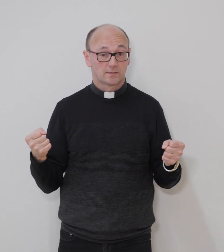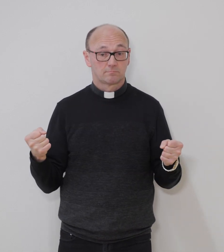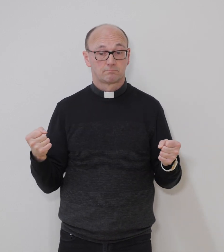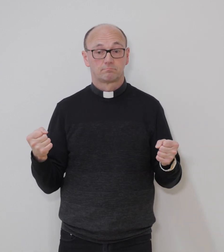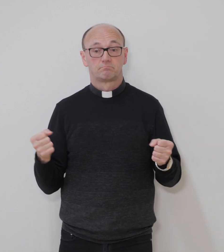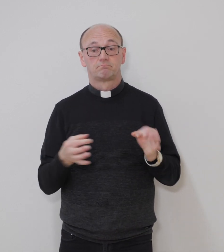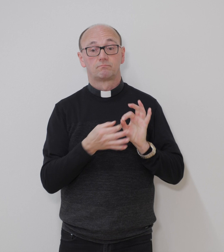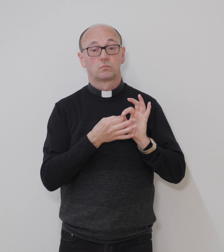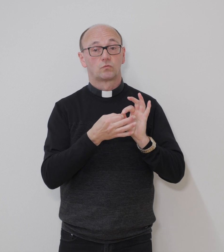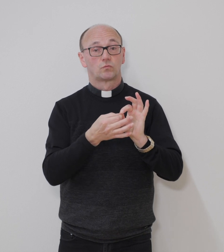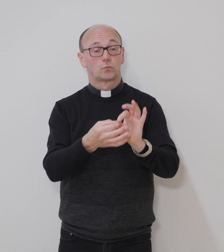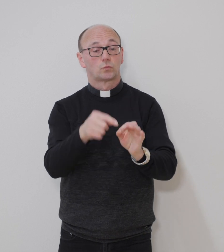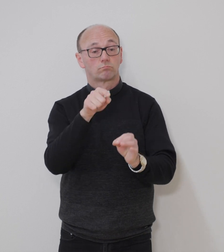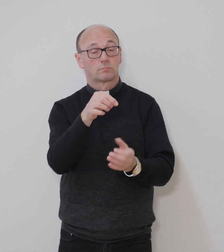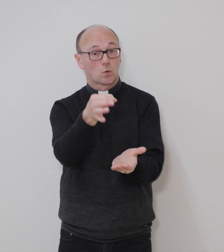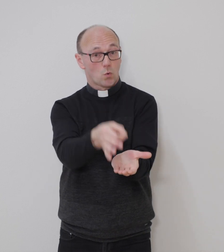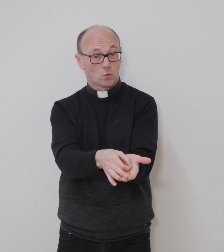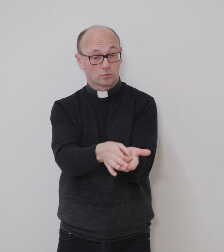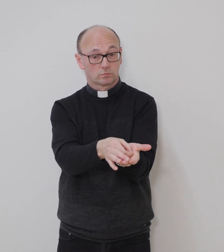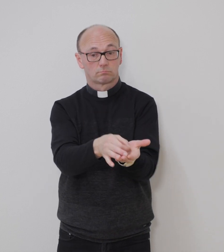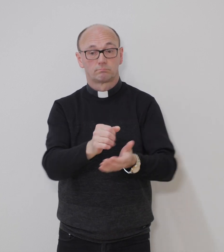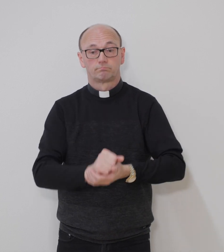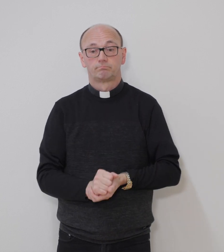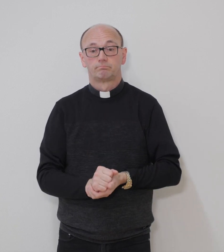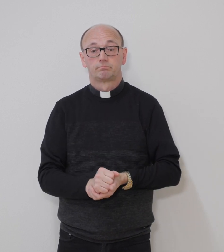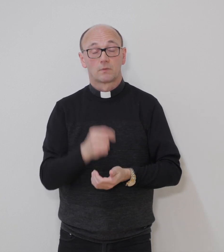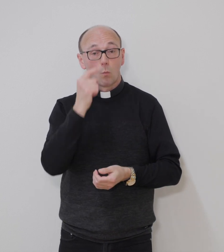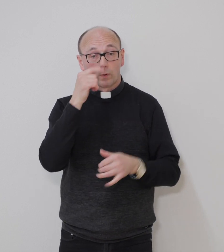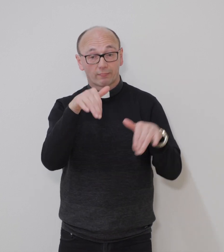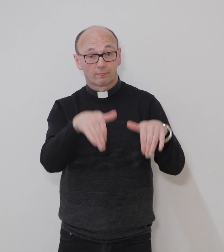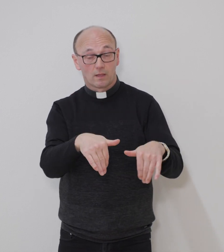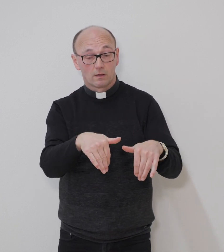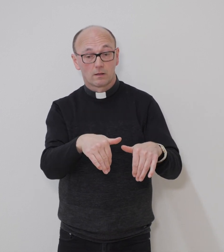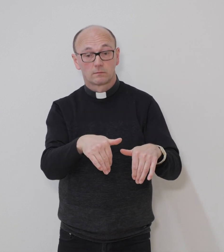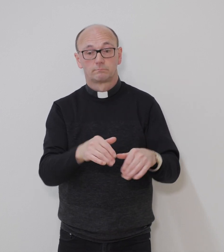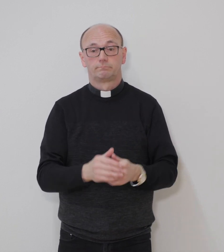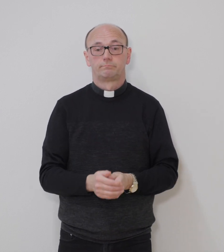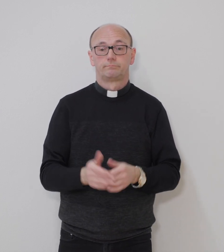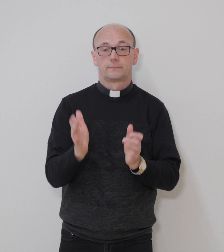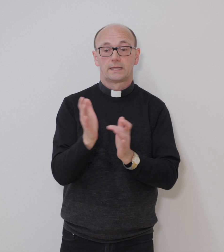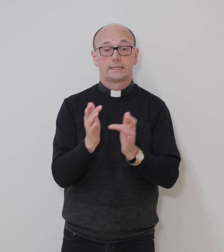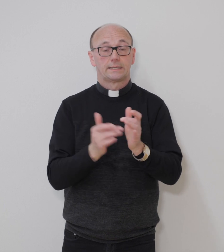Zusammen mit Jesus wurden auch zwei Verbrecher zur Hinrichtung geführt.